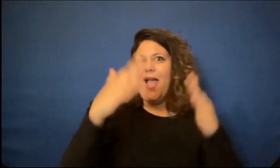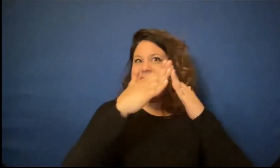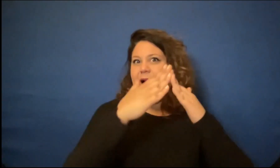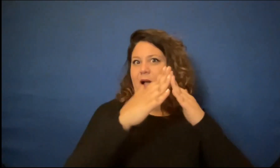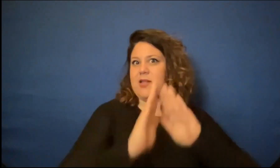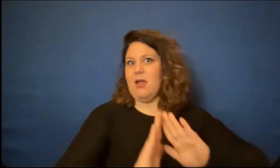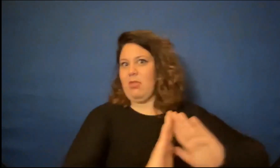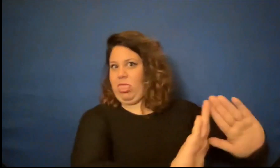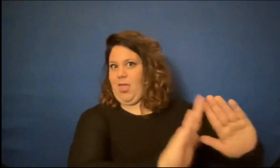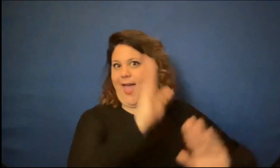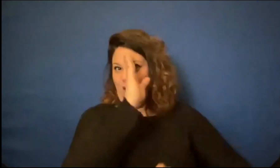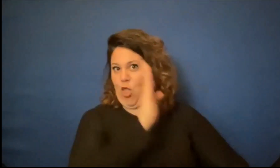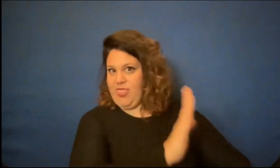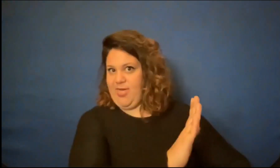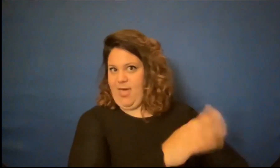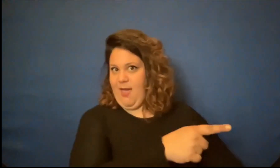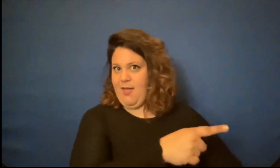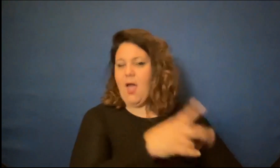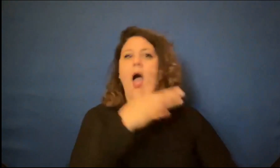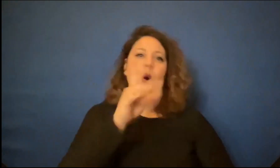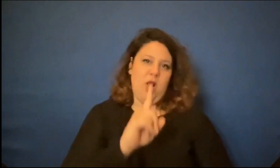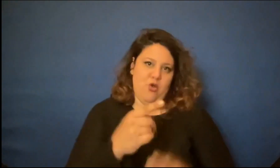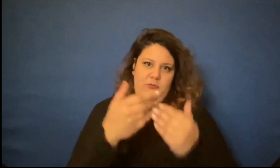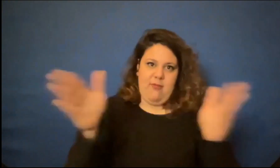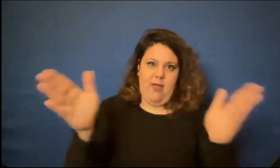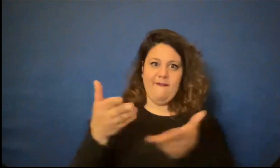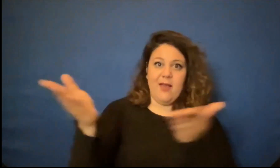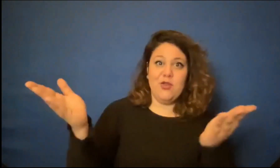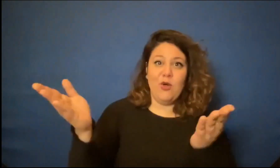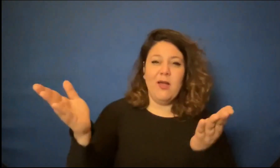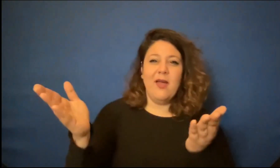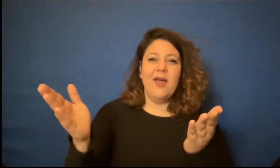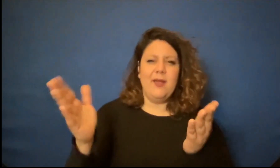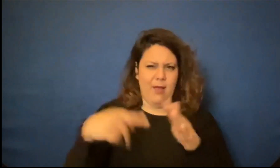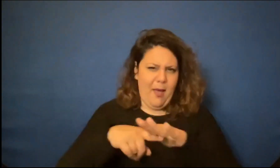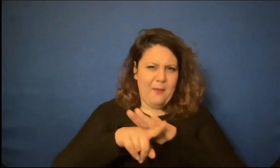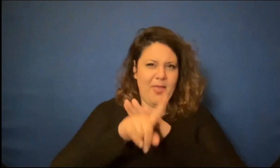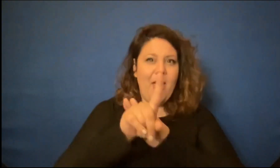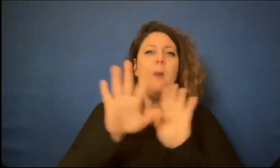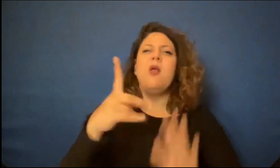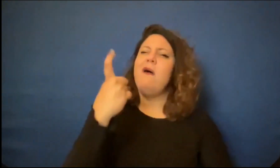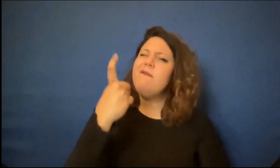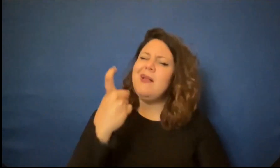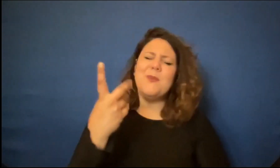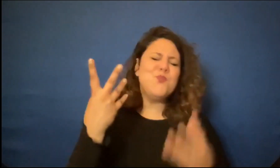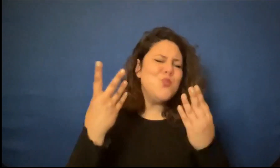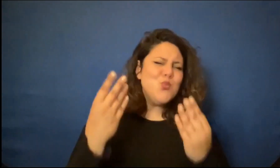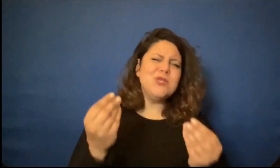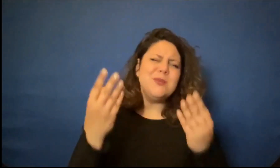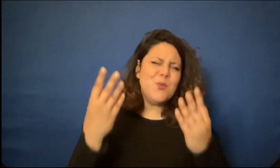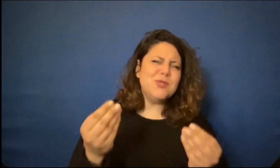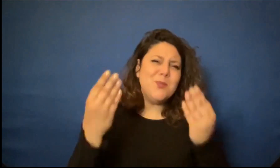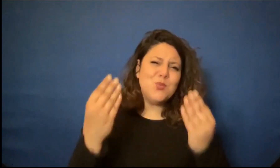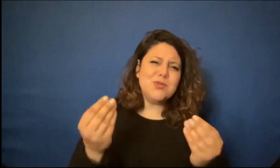ahora no. Sí. Ahora es un mundo abierto, pero no es que falta muchísimo, muchísimo,